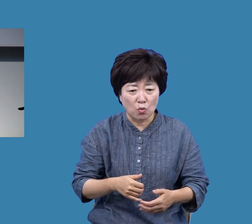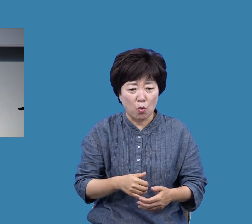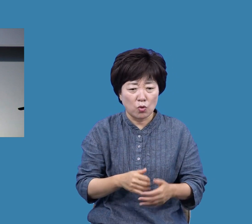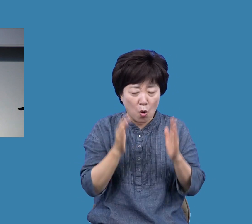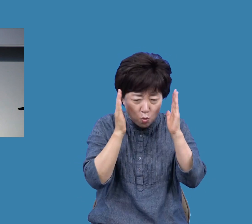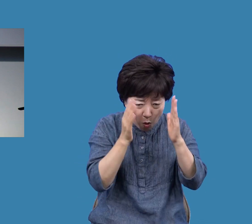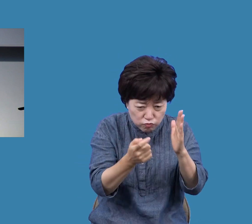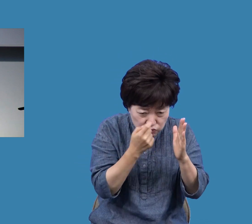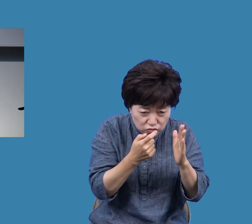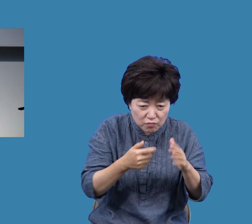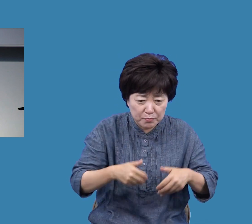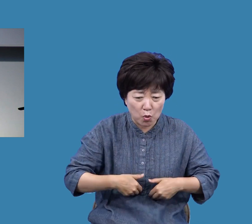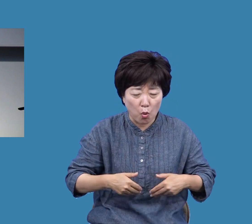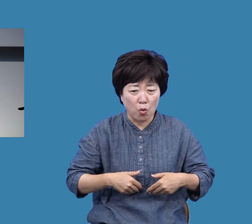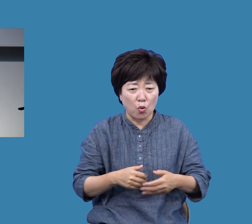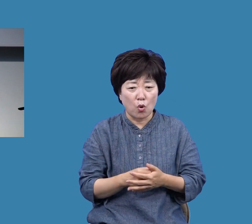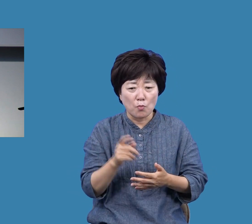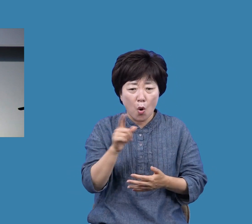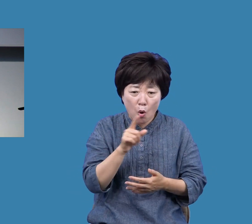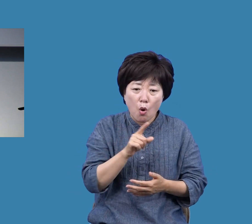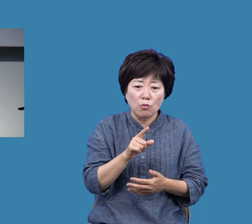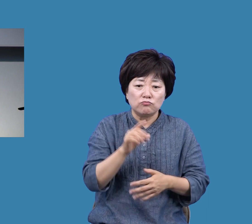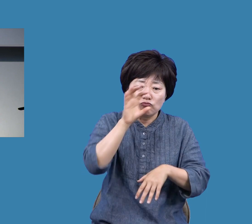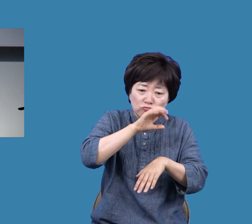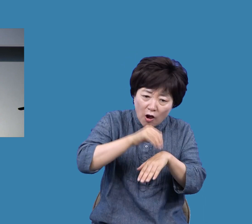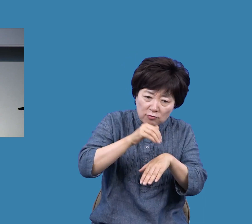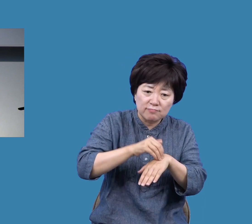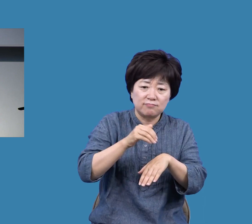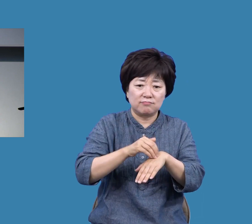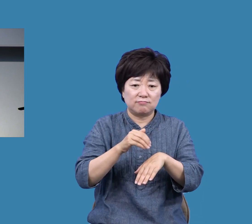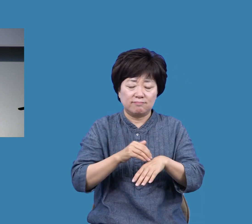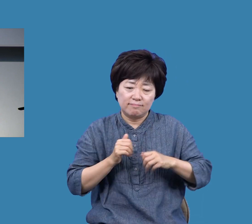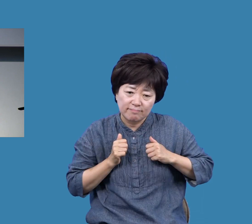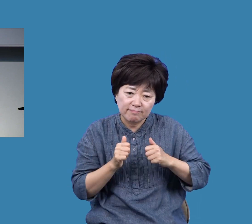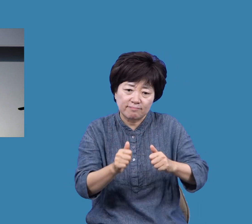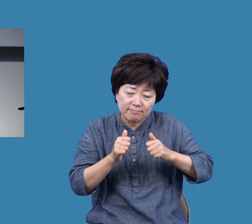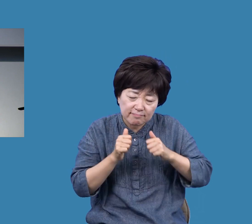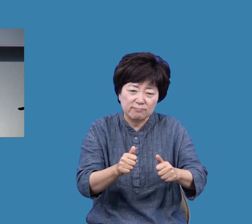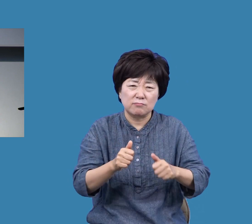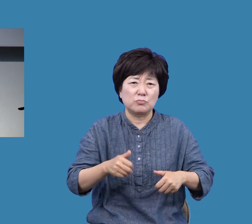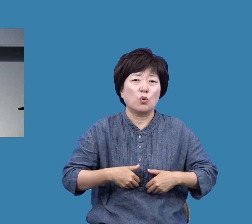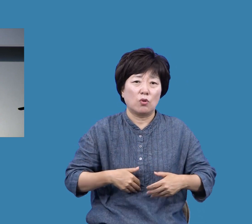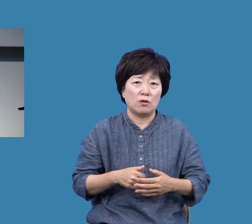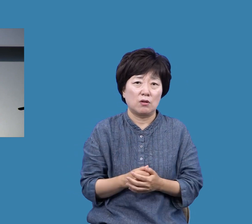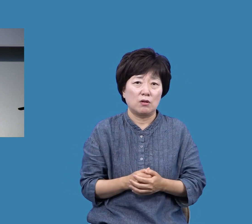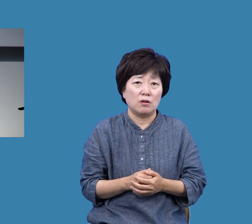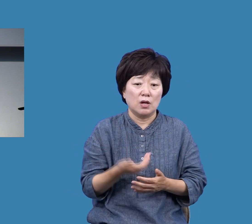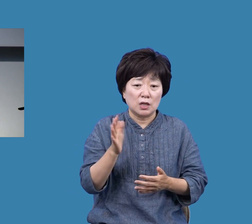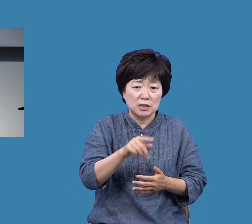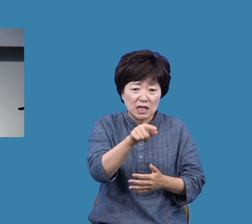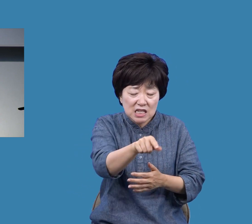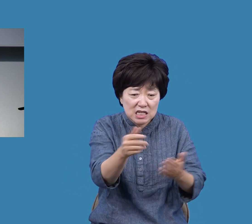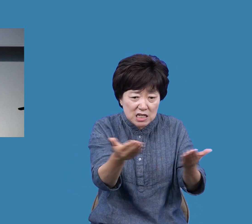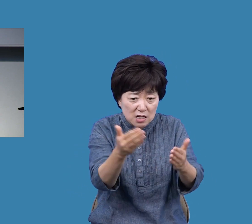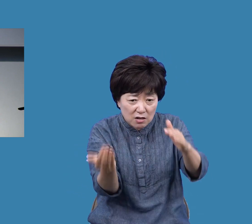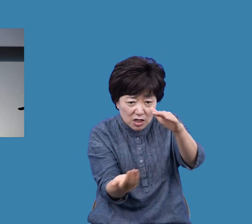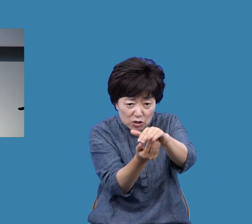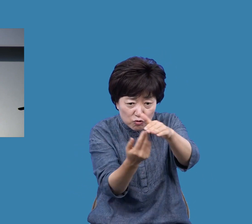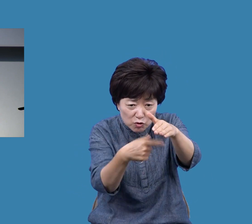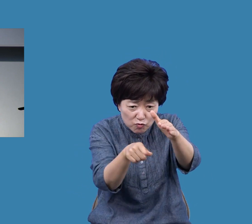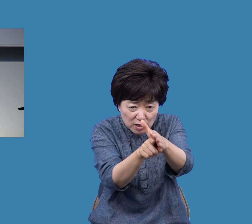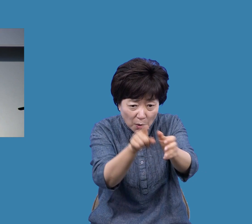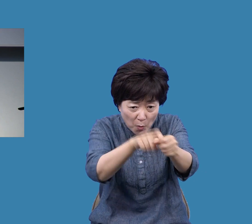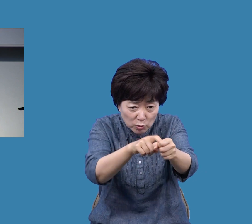안 될 일을 되게 하려고 막 고민하고 막 이게 뭐예요? 이 안에서 막 스트러글하고 막 술수 쓰려고 하고 막